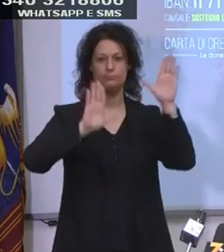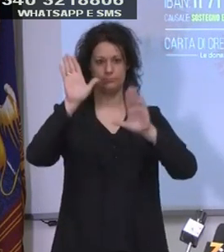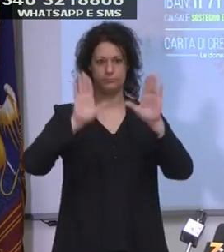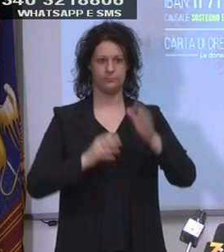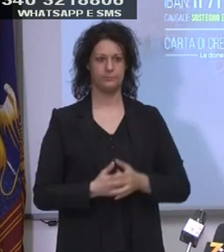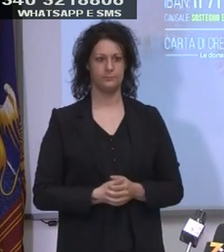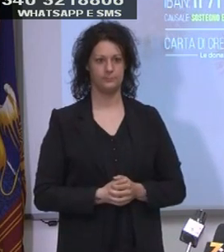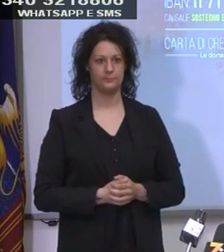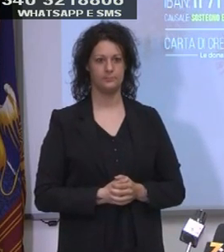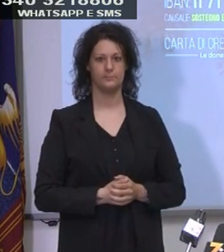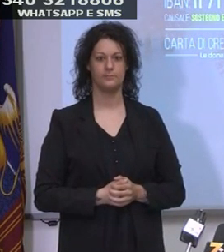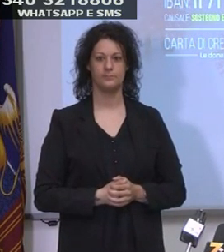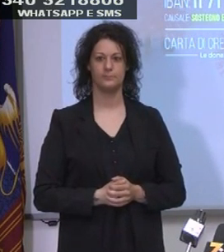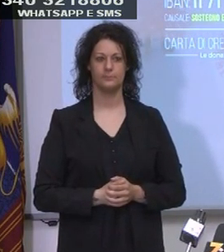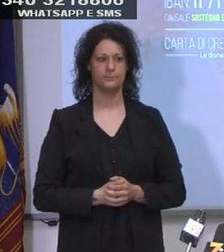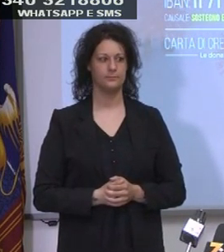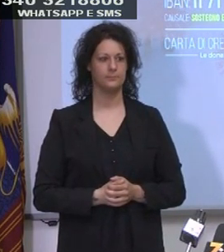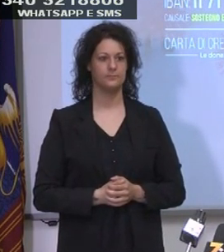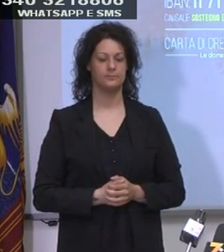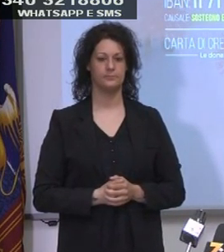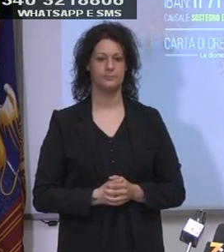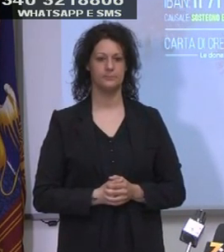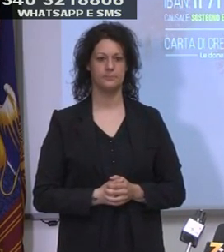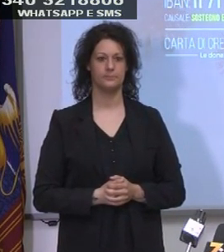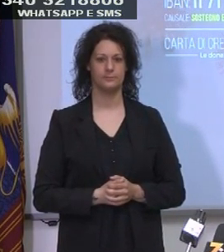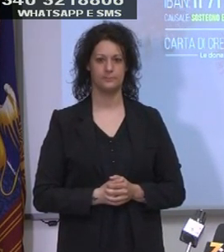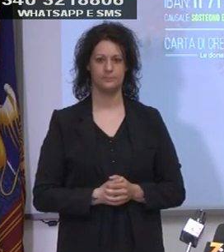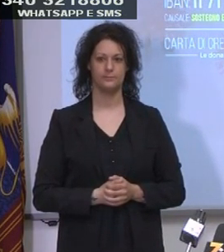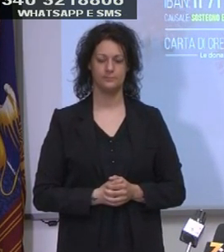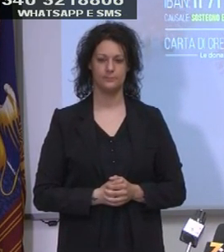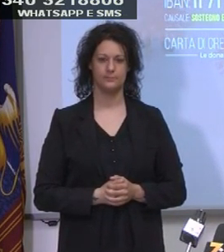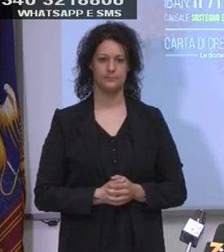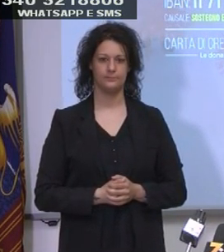loro. Rai, andiamo con ordine, se no mi restate in piedi.